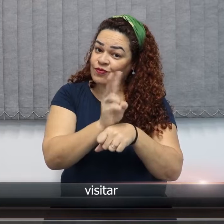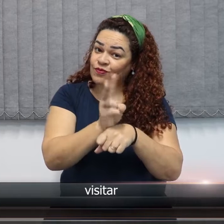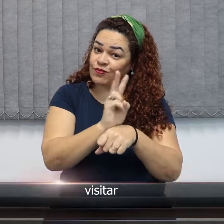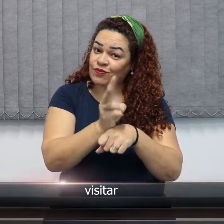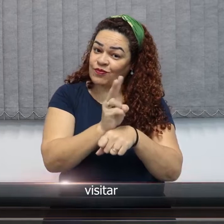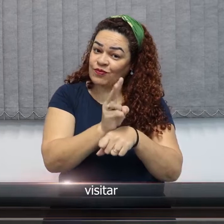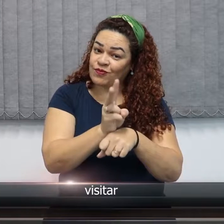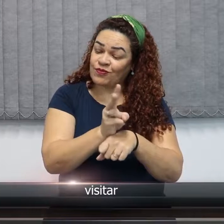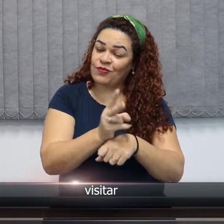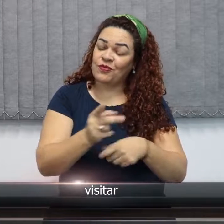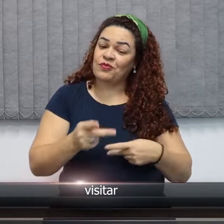visitar,